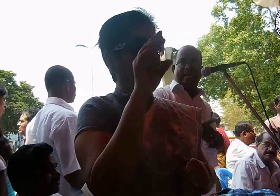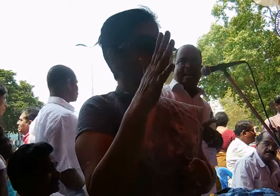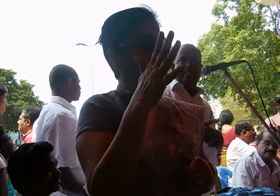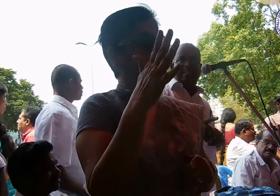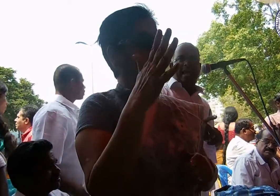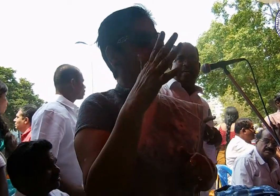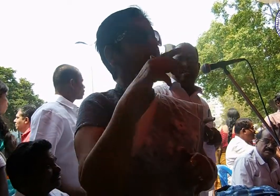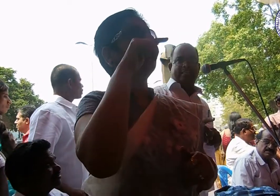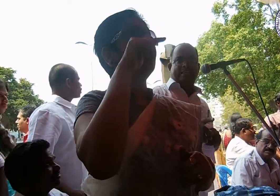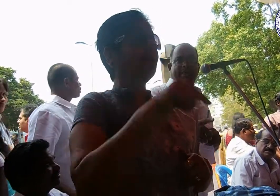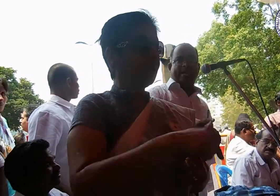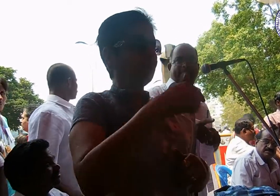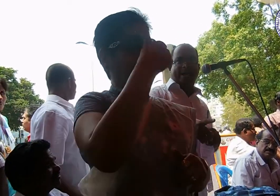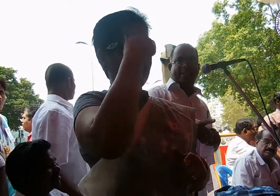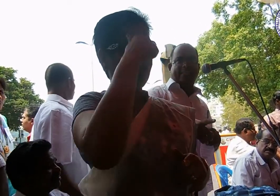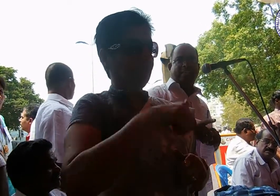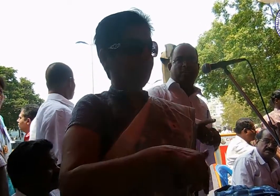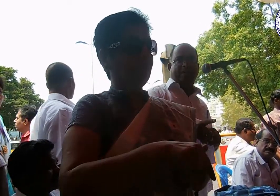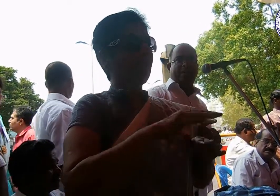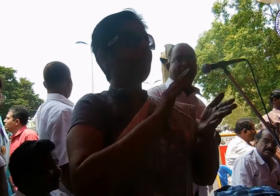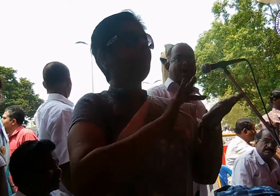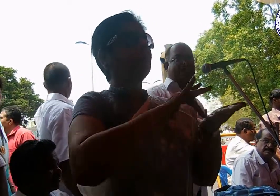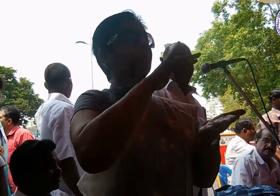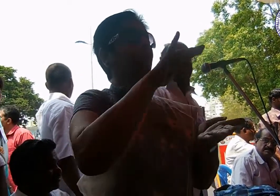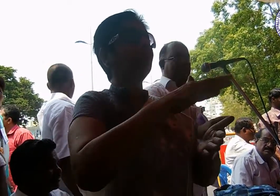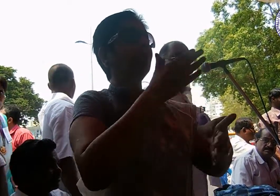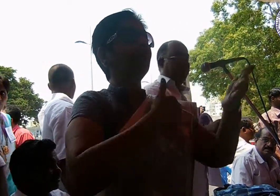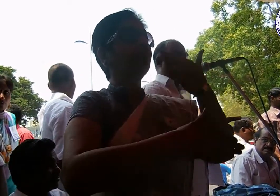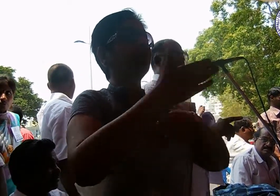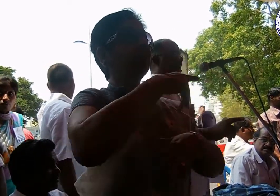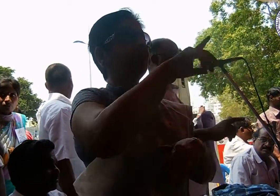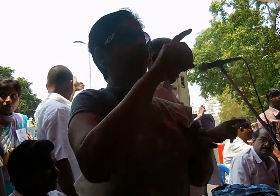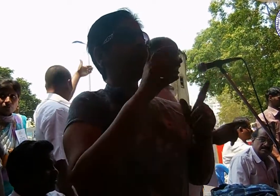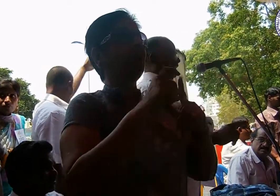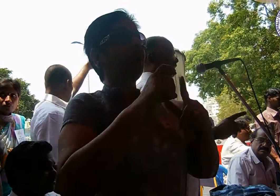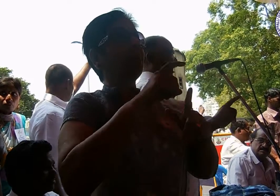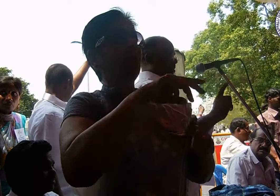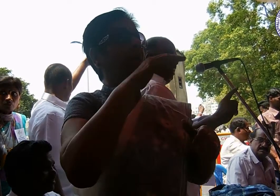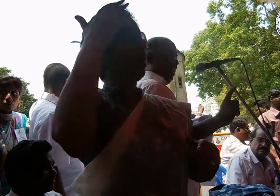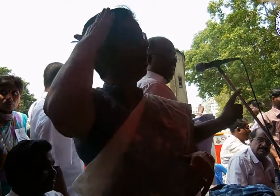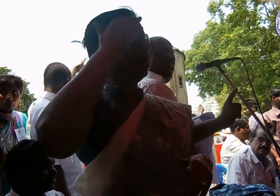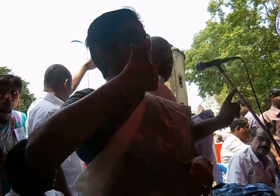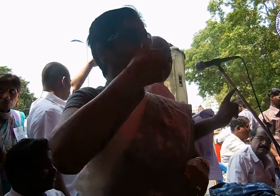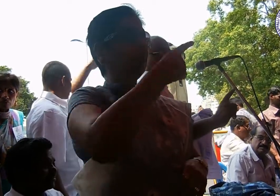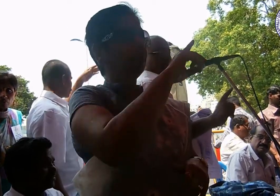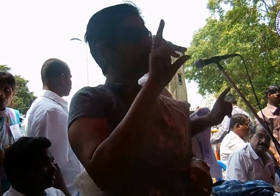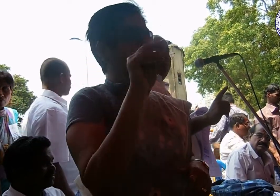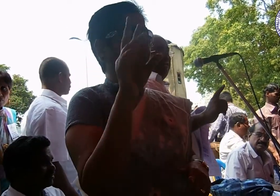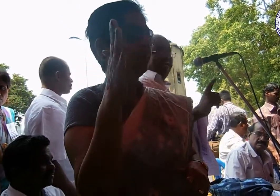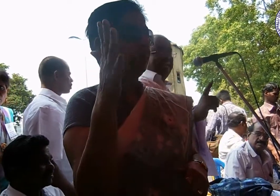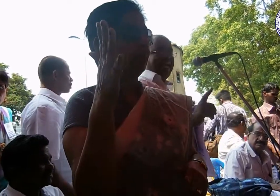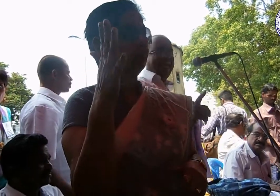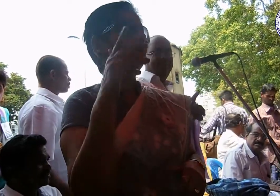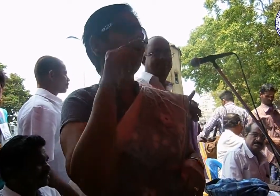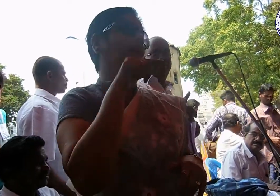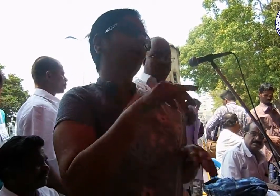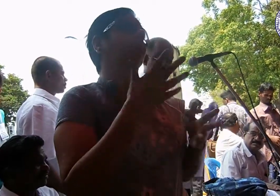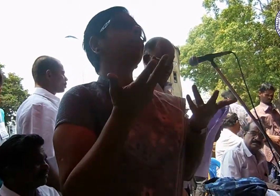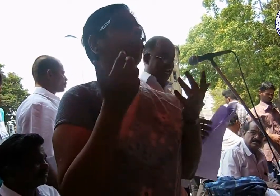இல்ல இந்த நாட்டுல இந்த நாட்டு மாநிலத்தில் இருக்கக்கூடிய மாட்டுத்தன நலத்துறை அதிகாரிகளுக்கு தெரியுமா இல்லையா நடந்ததா